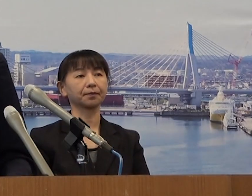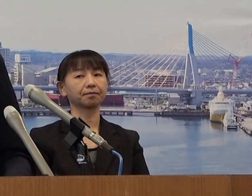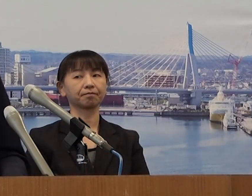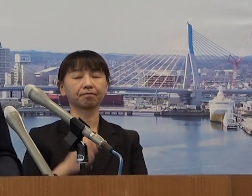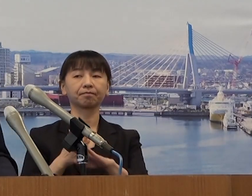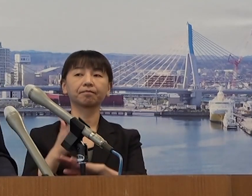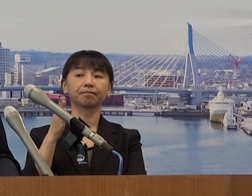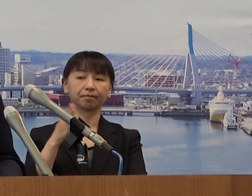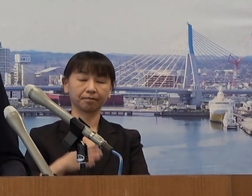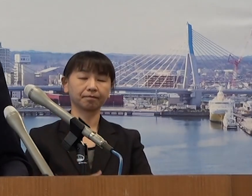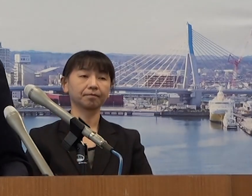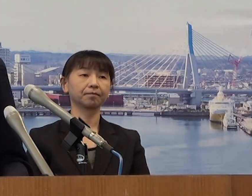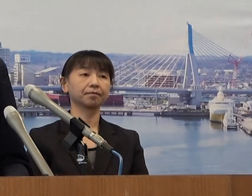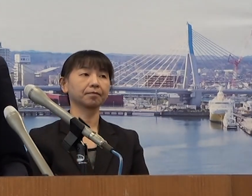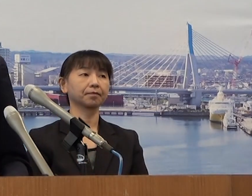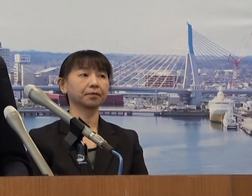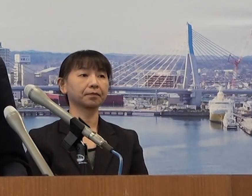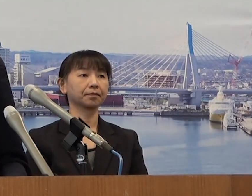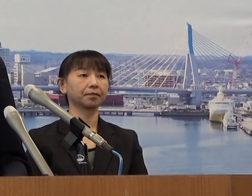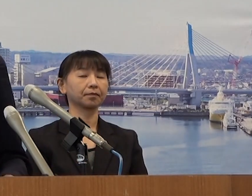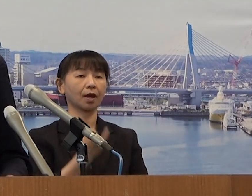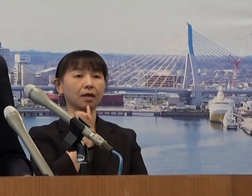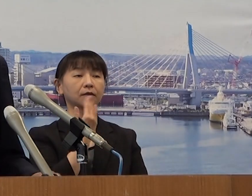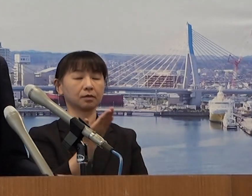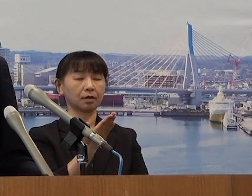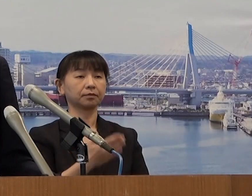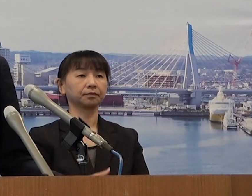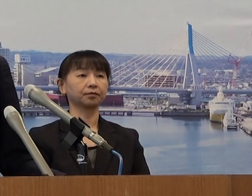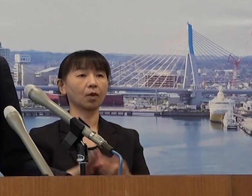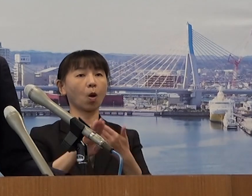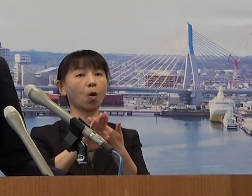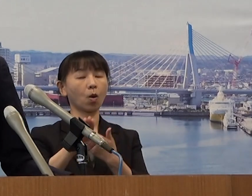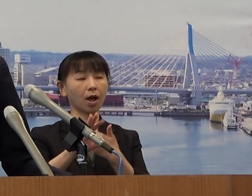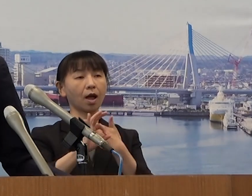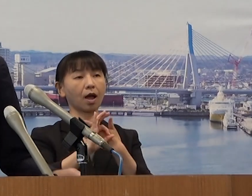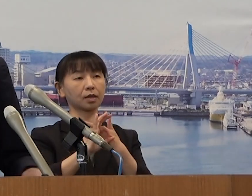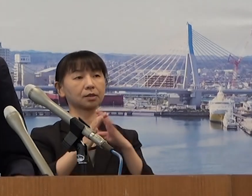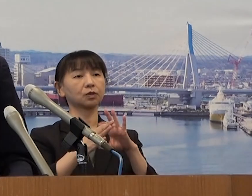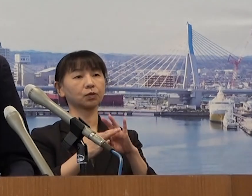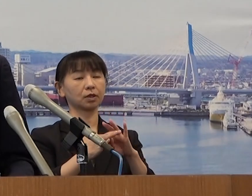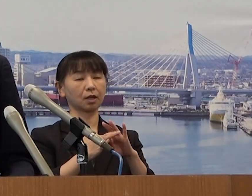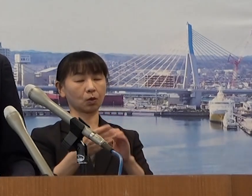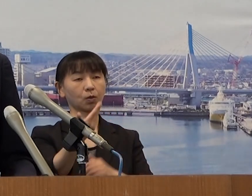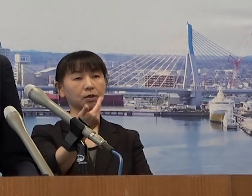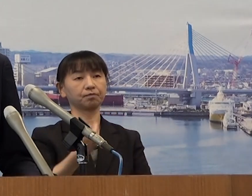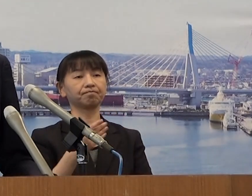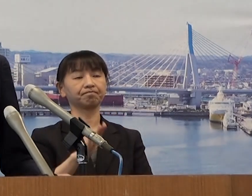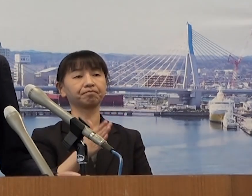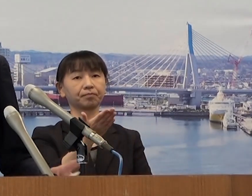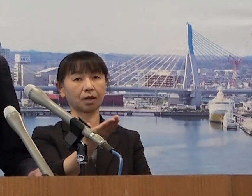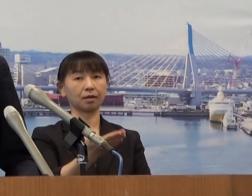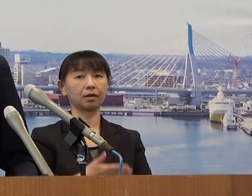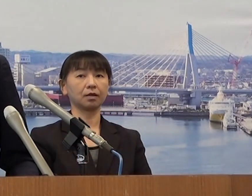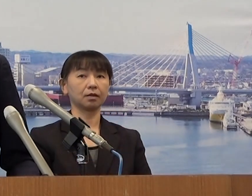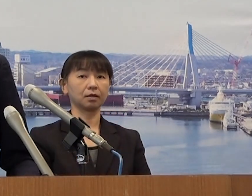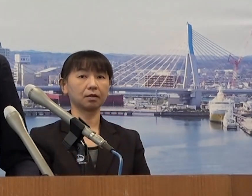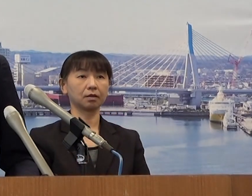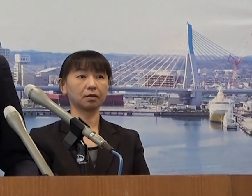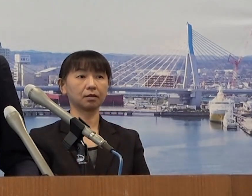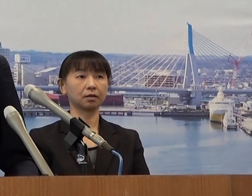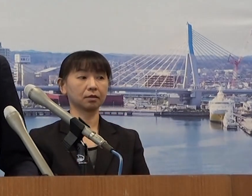ありがとうございます。 はい、よろしいでしょうか。他に案件に関してご質問はございませんでしょうか。